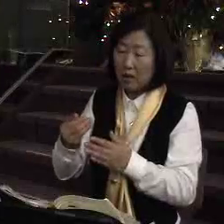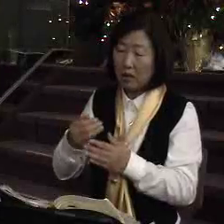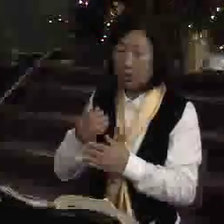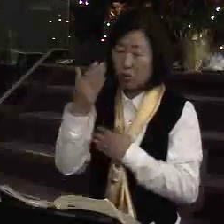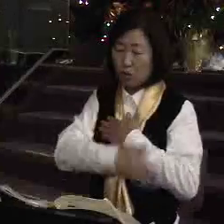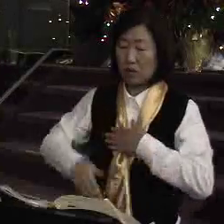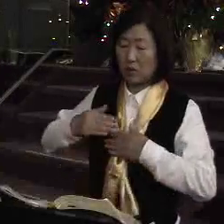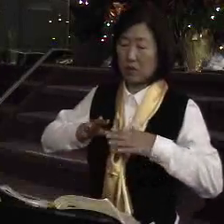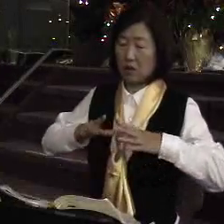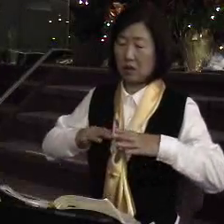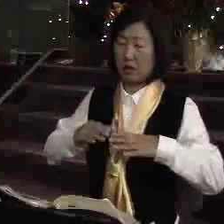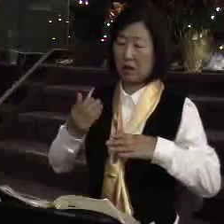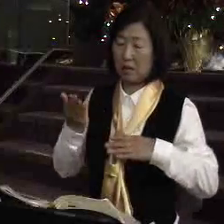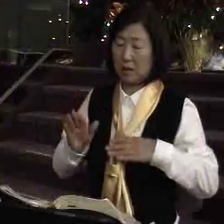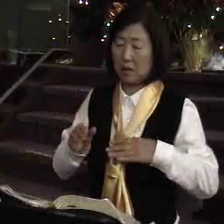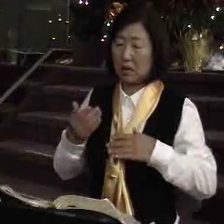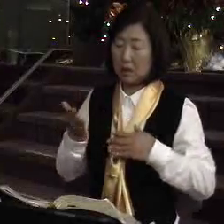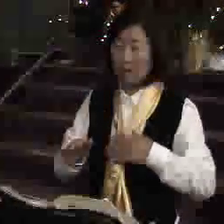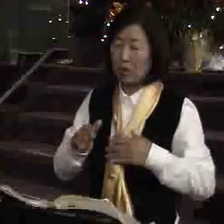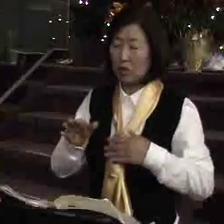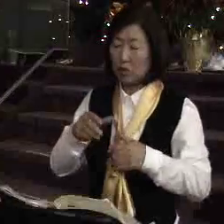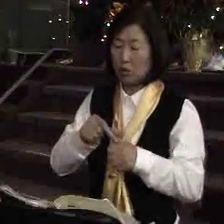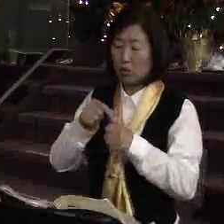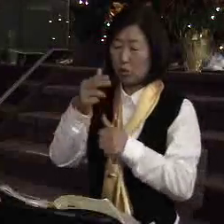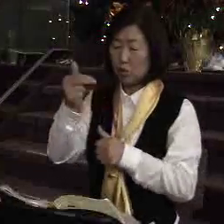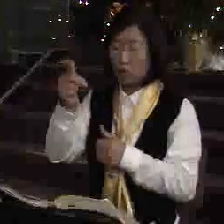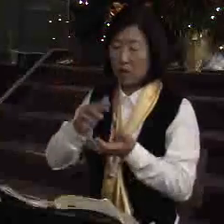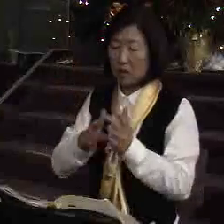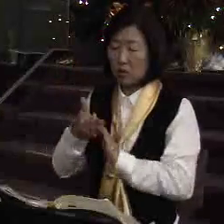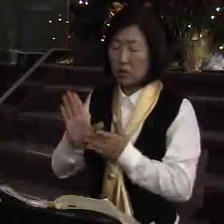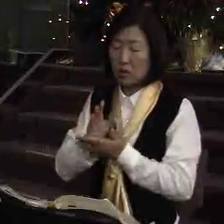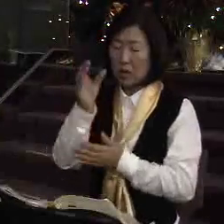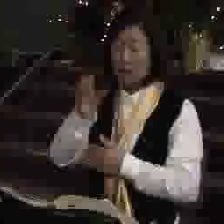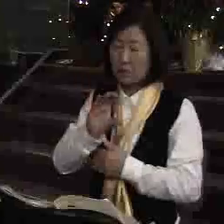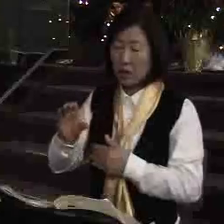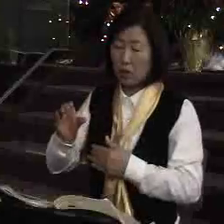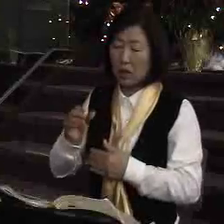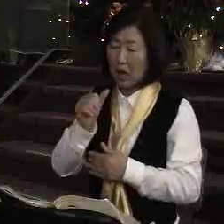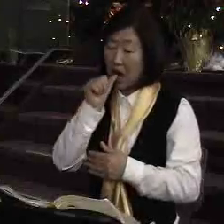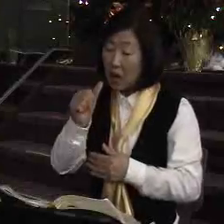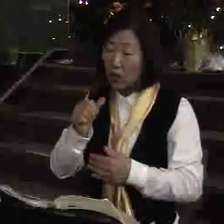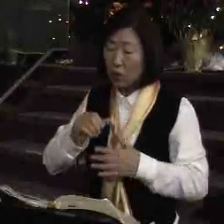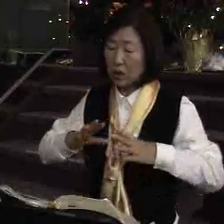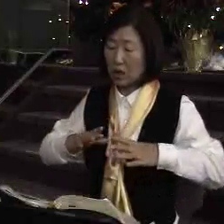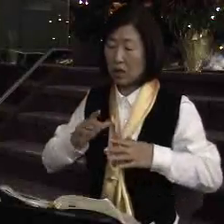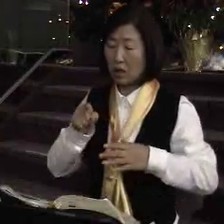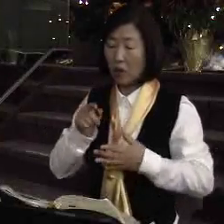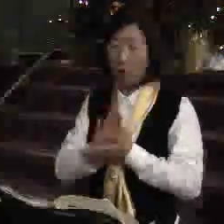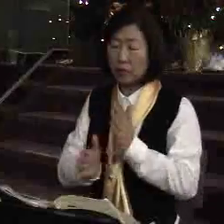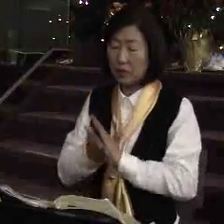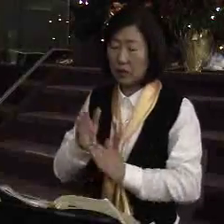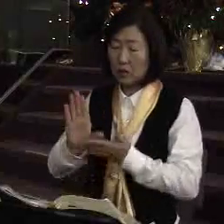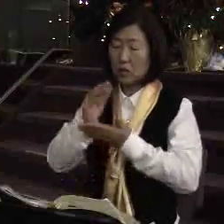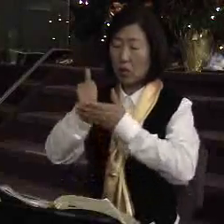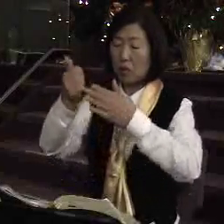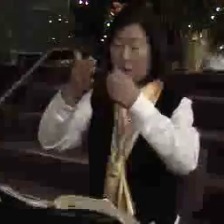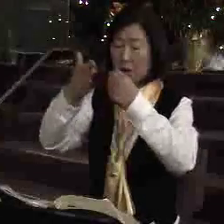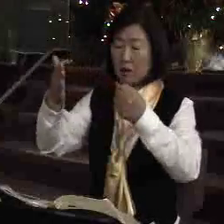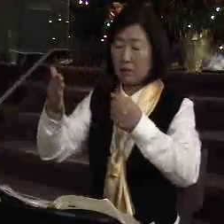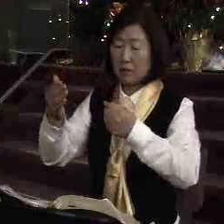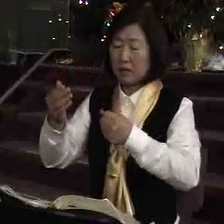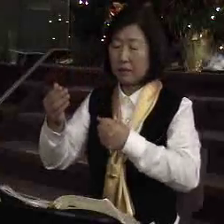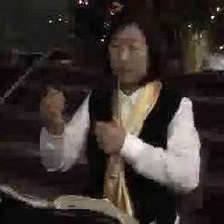함이니라. 그러나 내게는 우리 주 예수 그리스도의 십자가 외에 결코 자랑할 것이 없으니 그리스도로